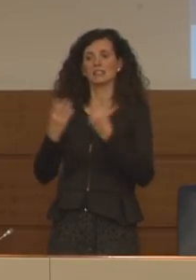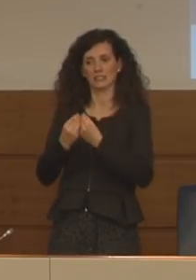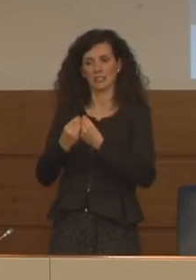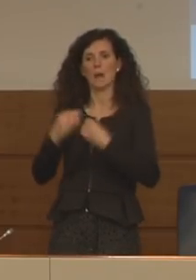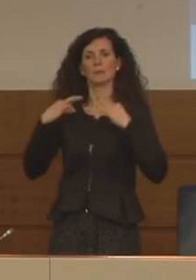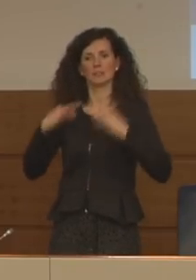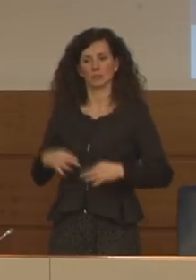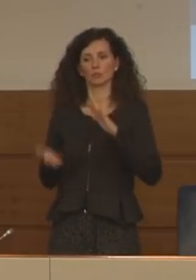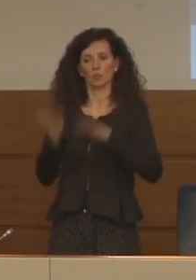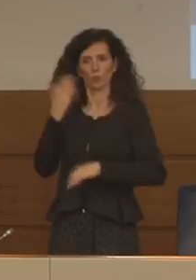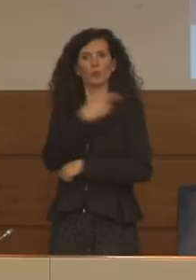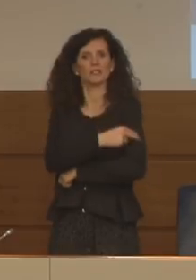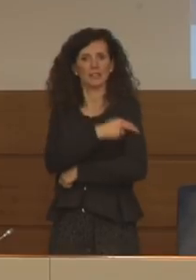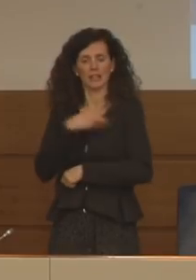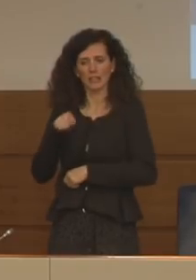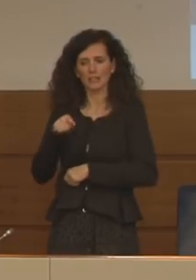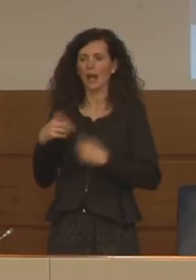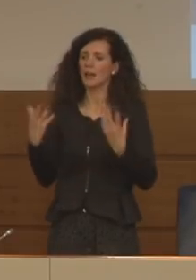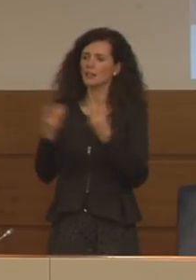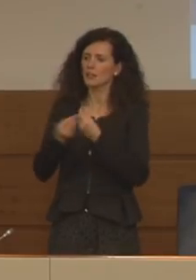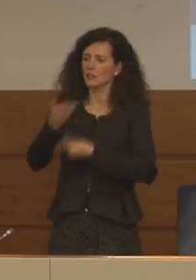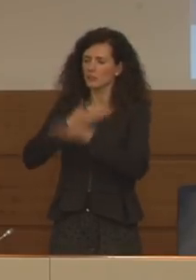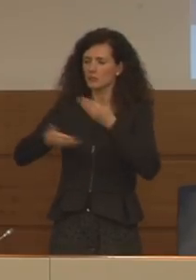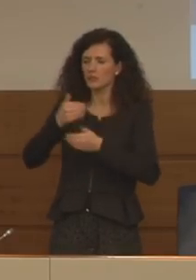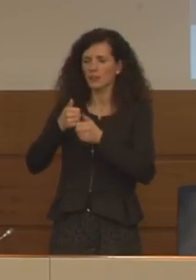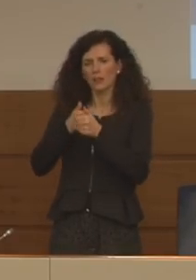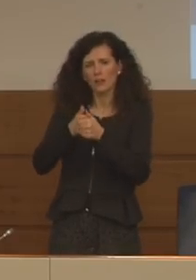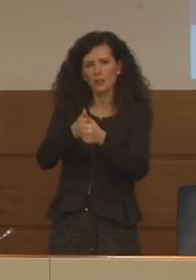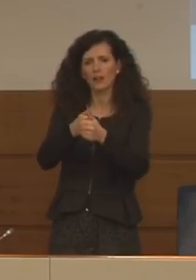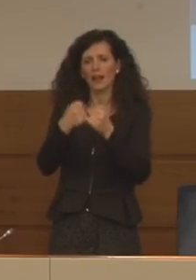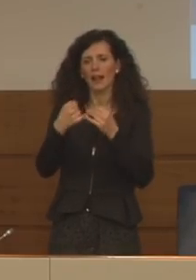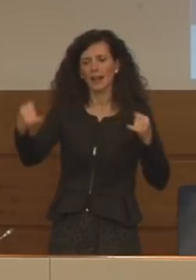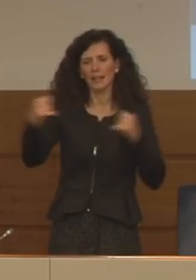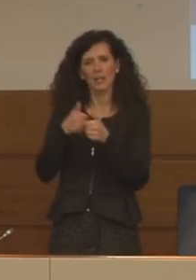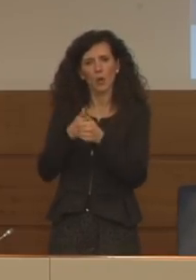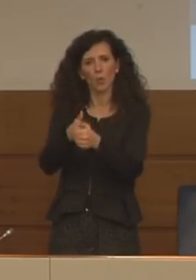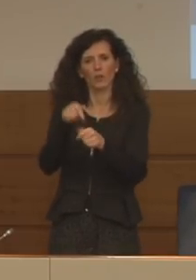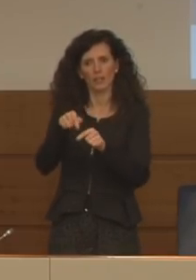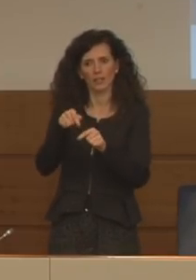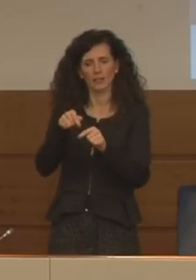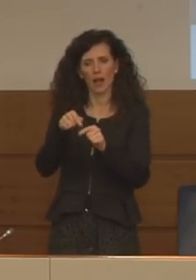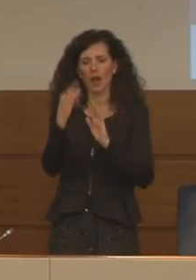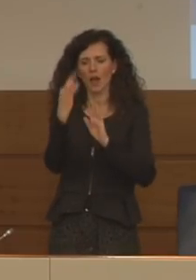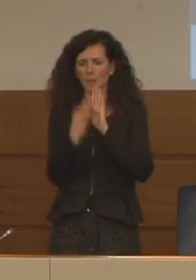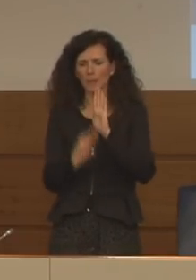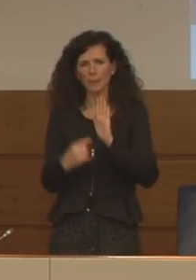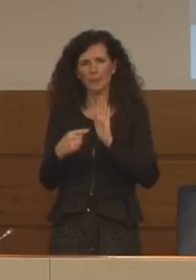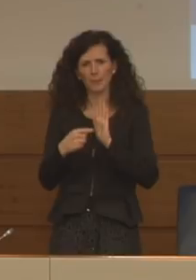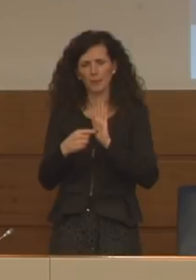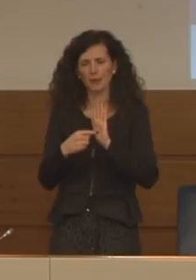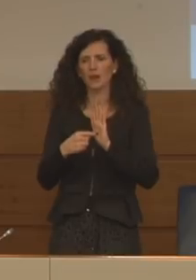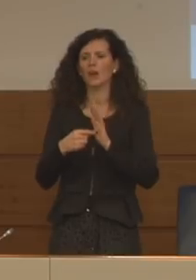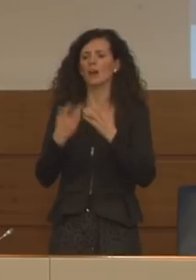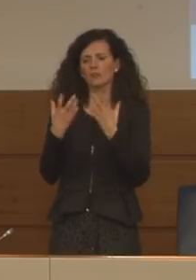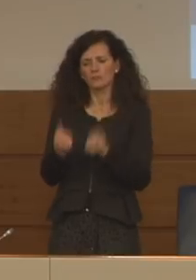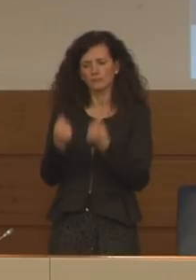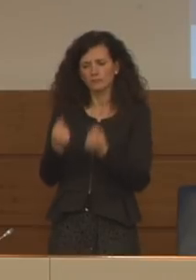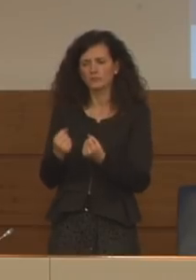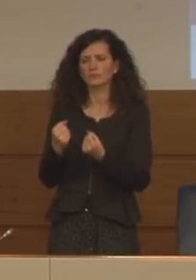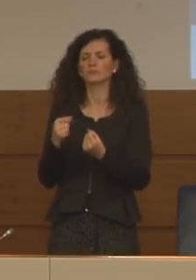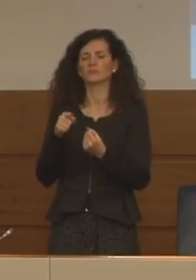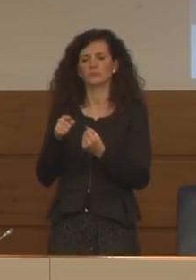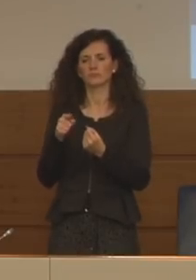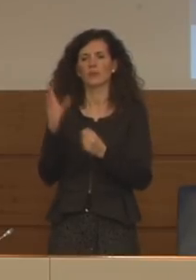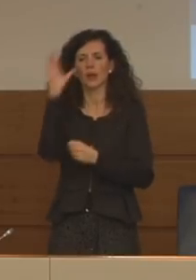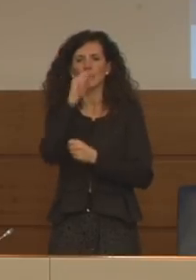collaborato alla formulazione di linee guida di manualistica soprattutto finalizzata alla prevenzione al controllo delle infezioni sia